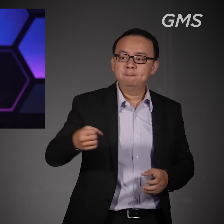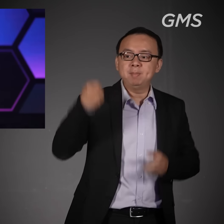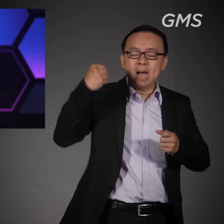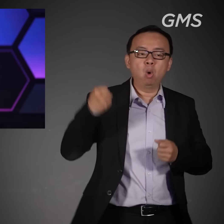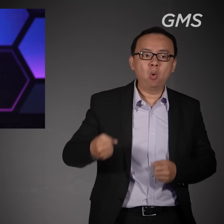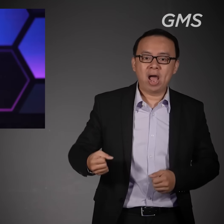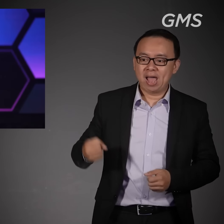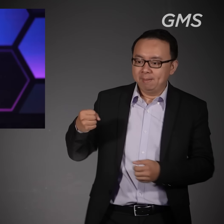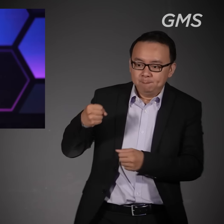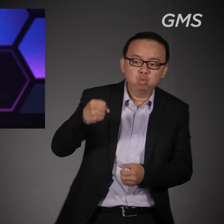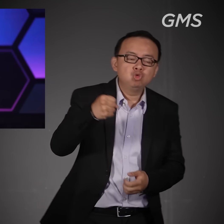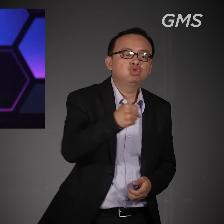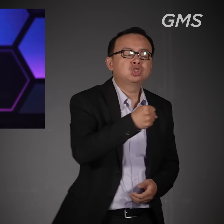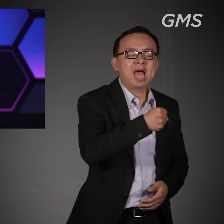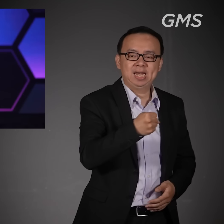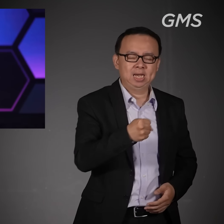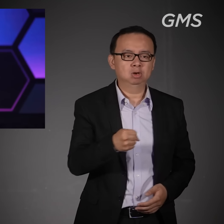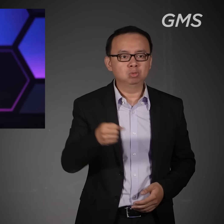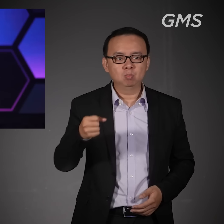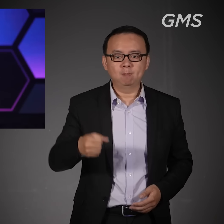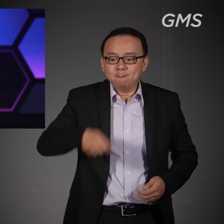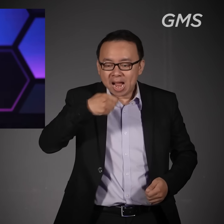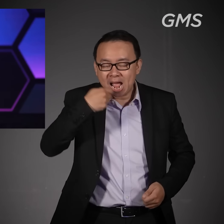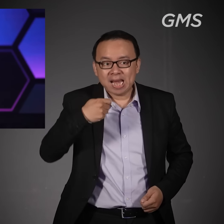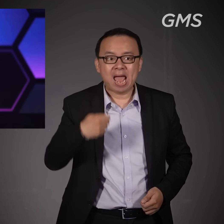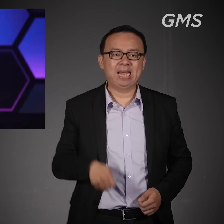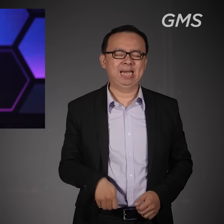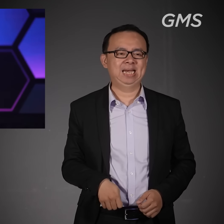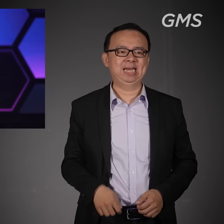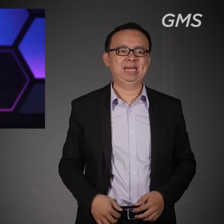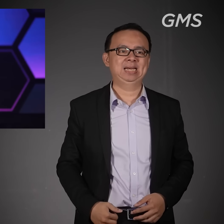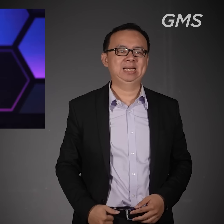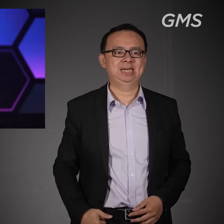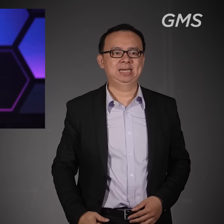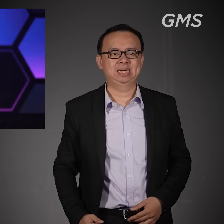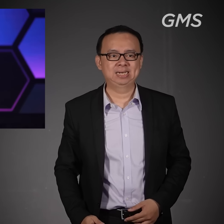Mereka bawa rantangan. Ini yang saya sebut revealed bread.